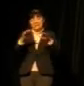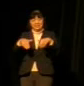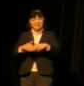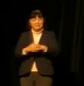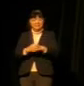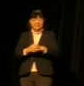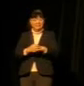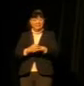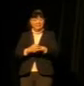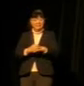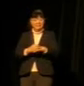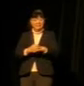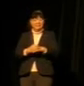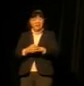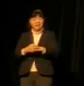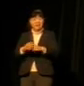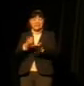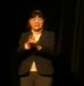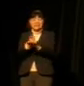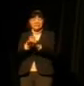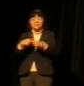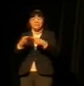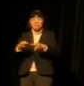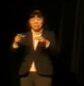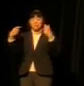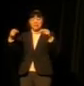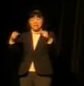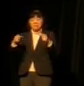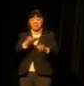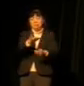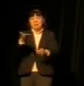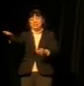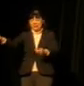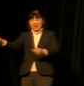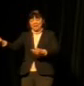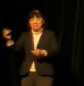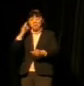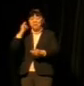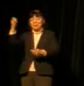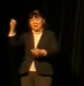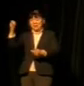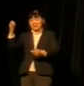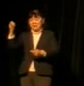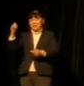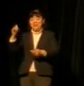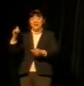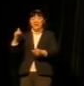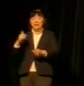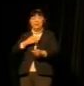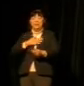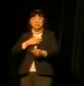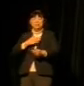かってたので、一方通行の、ね、地図入りのチラシを配布したのですが、保護者はね、大人のお母さんは分かってますけども、普